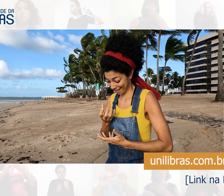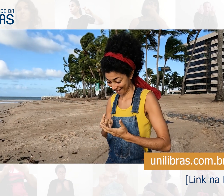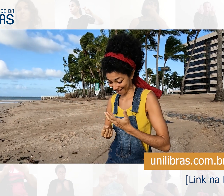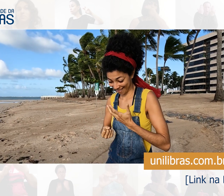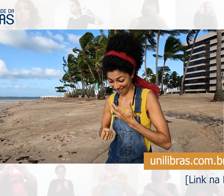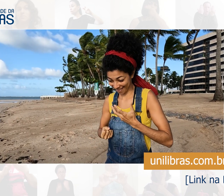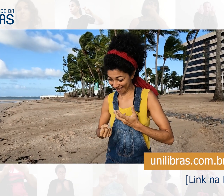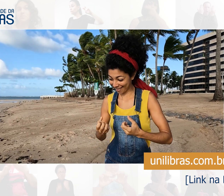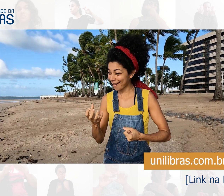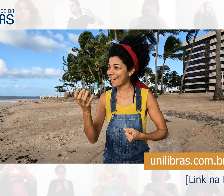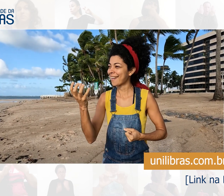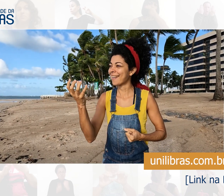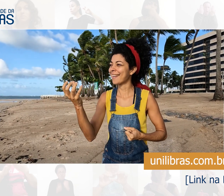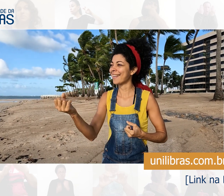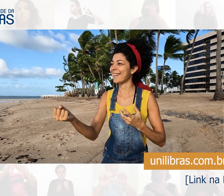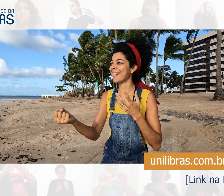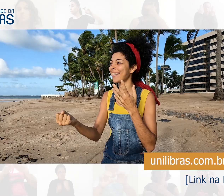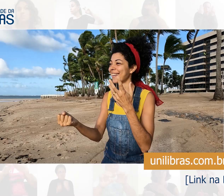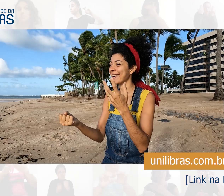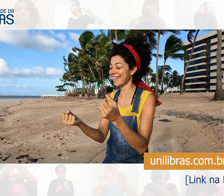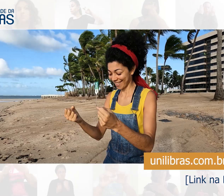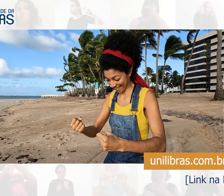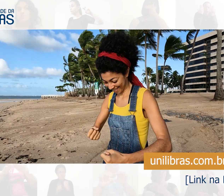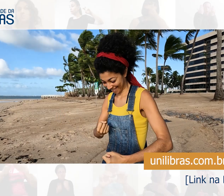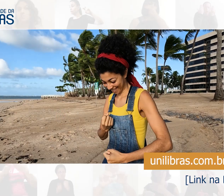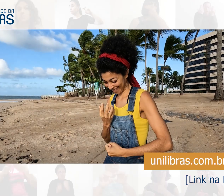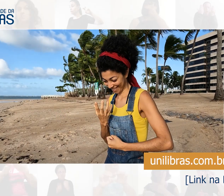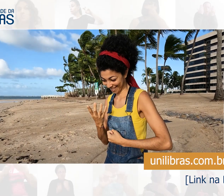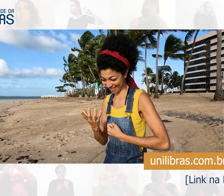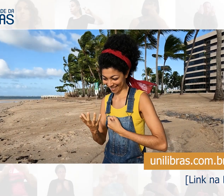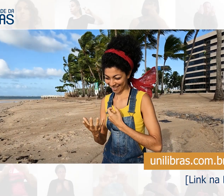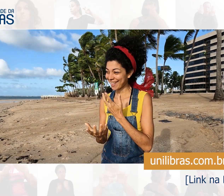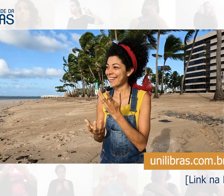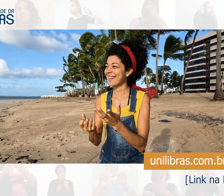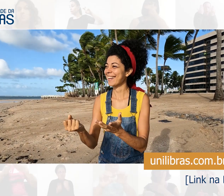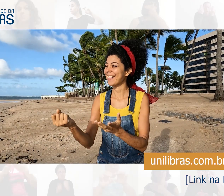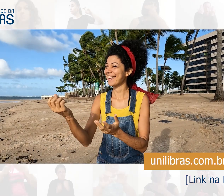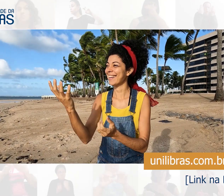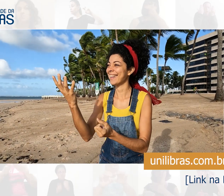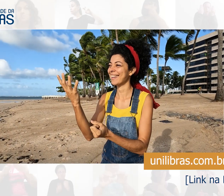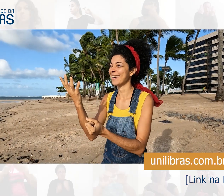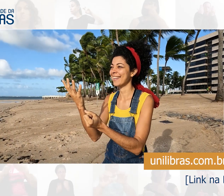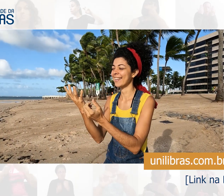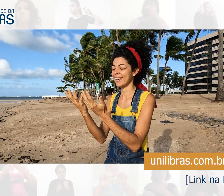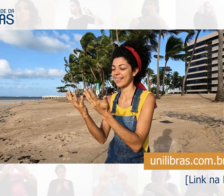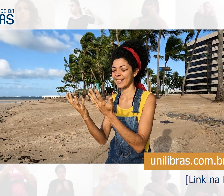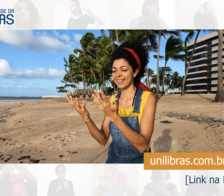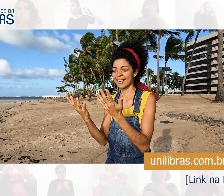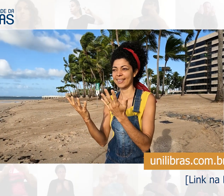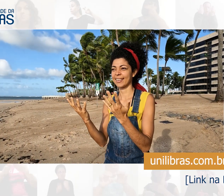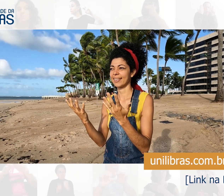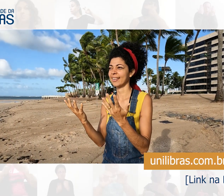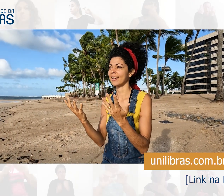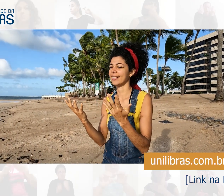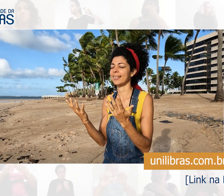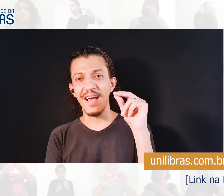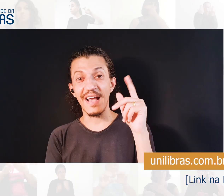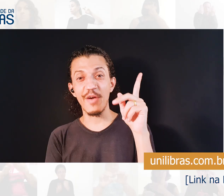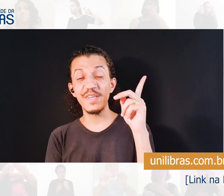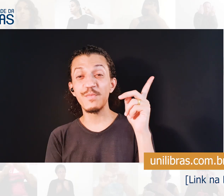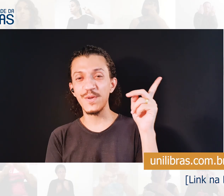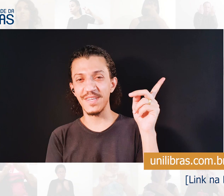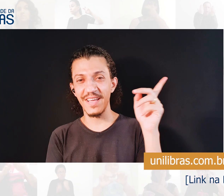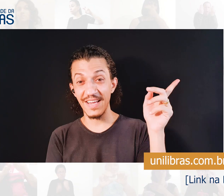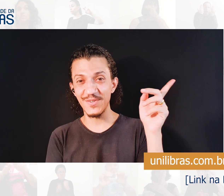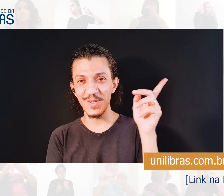também. Olha que interessante. Nessa época, nesse dia aí, eu falei com a Raquel assim, olha, eu não sei como que... A